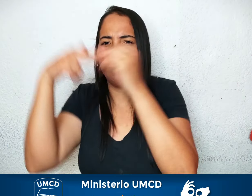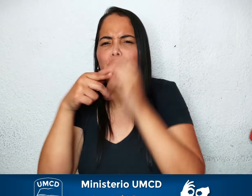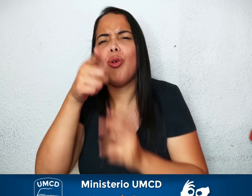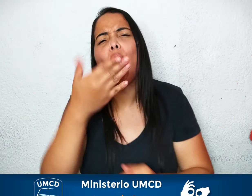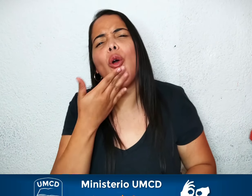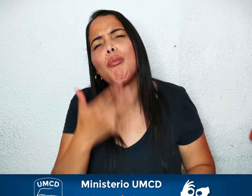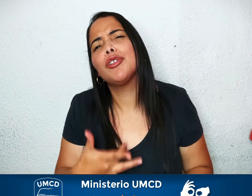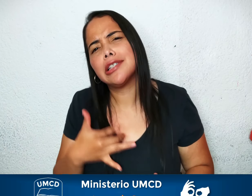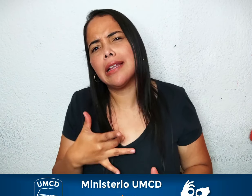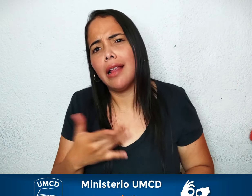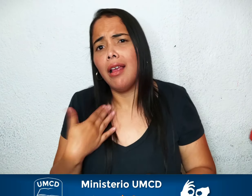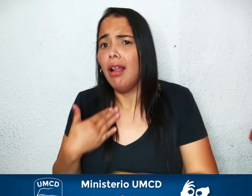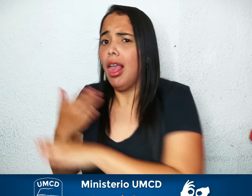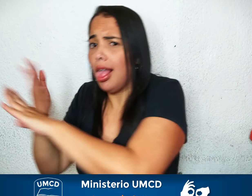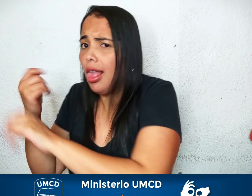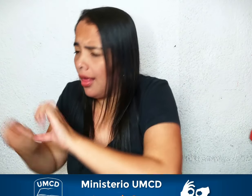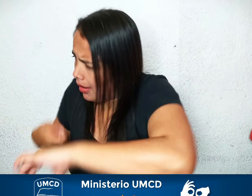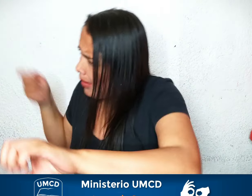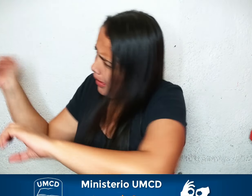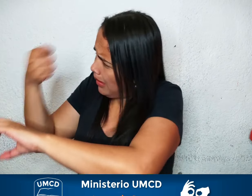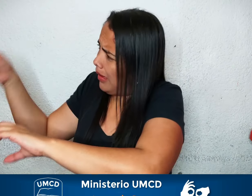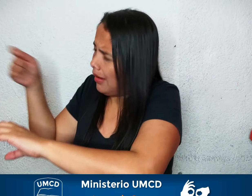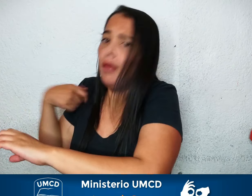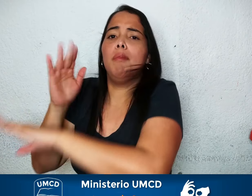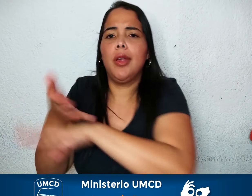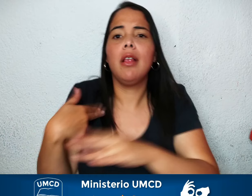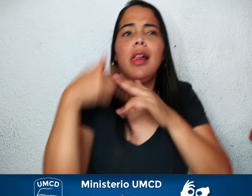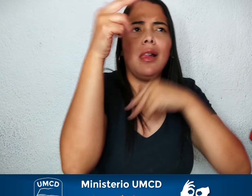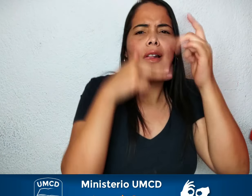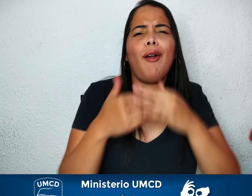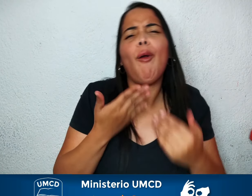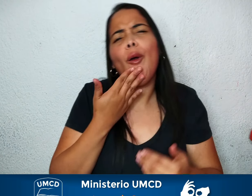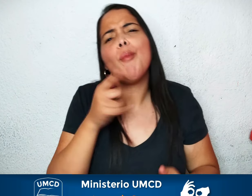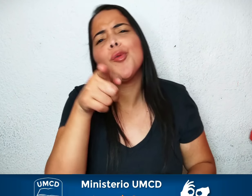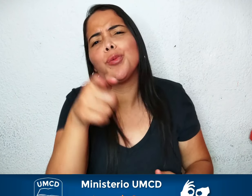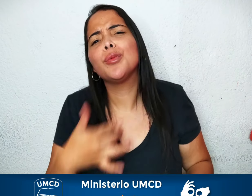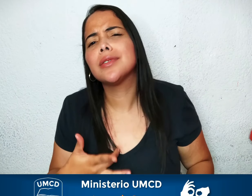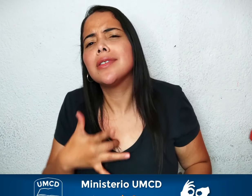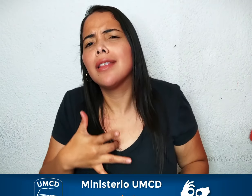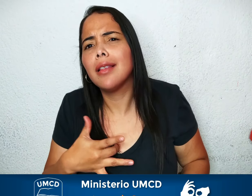ese enemigo constantemente a